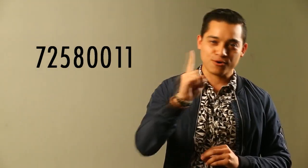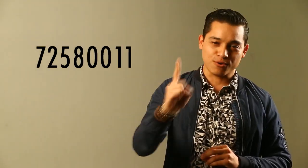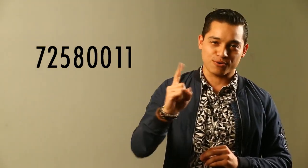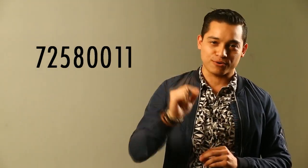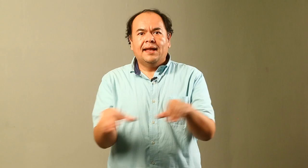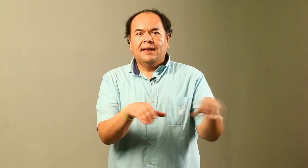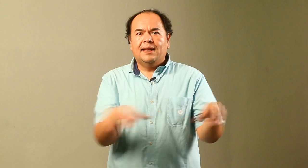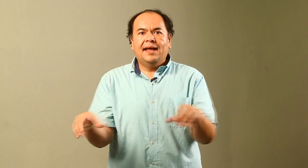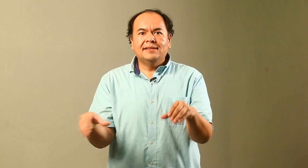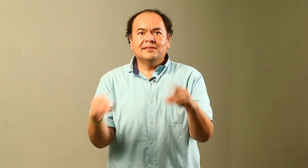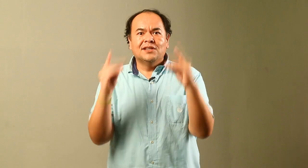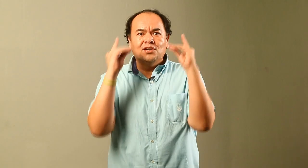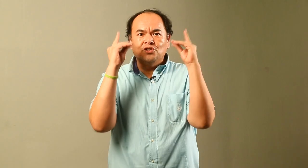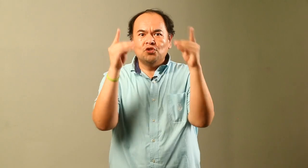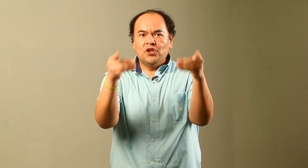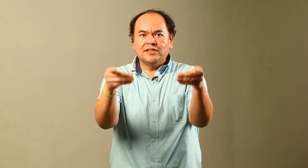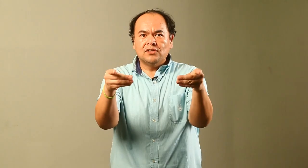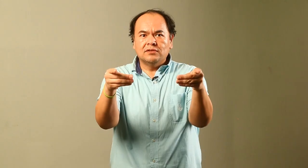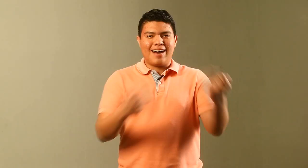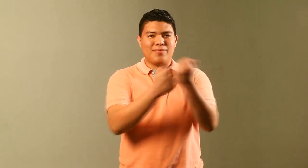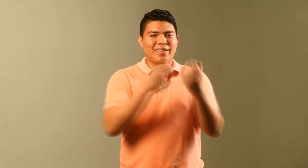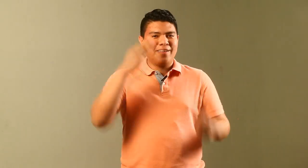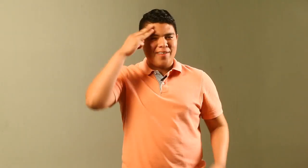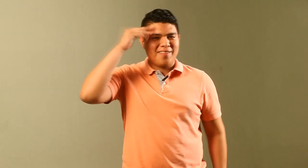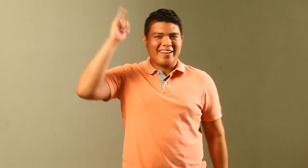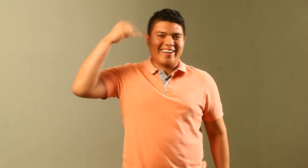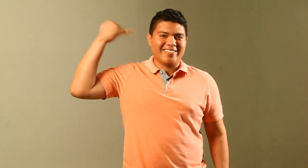72 580011. Haz tu donación. Apoyemos a María José.